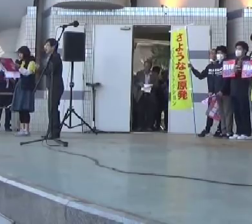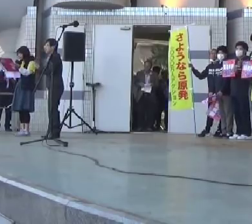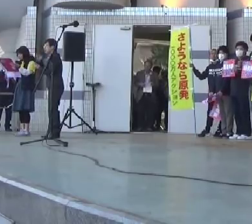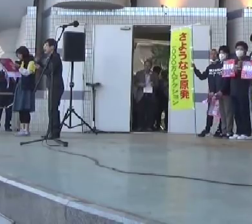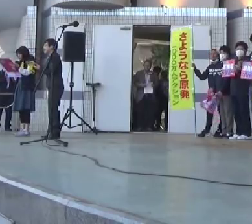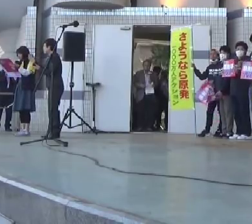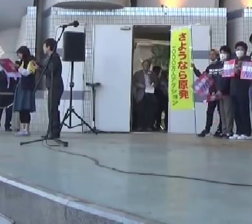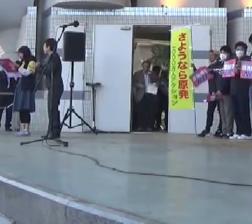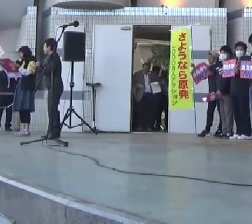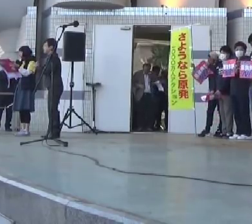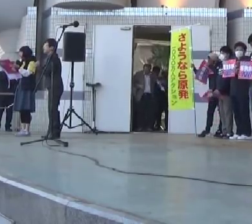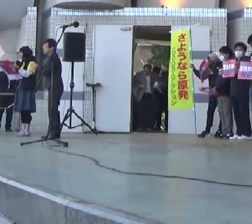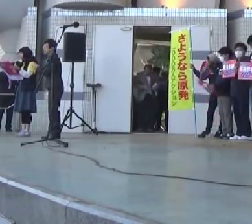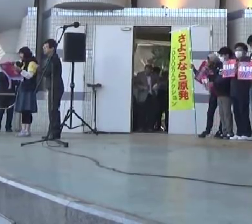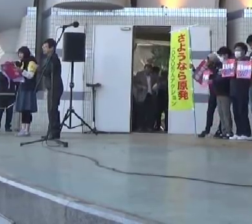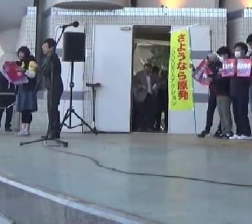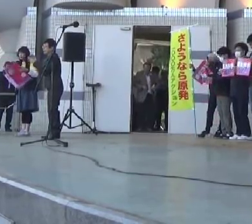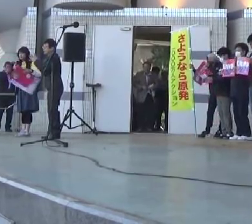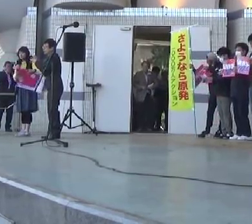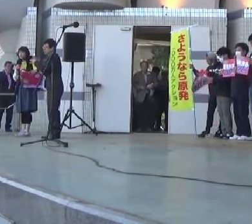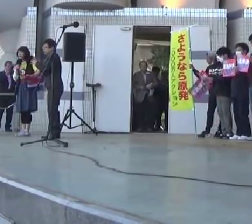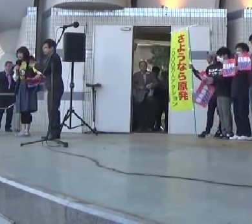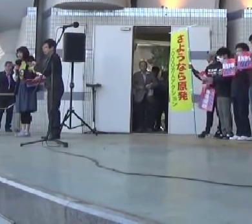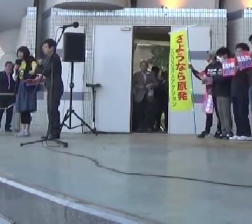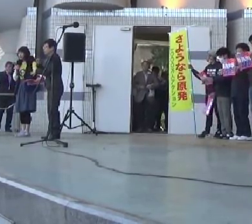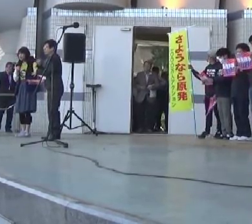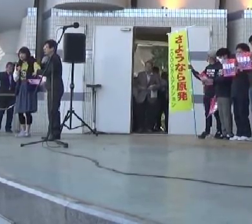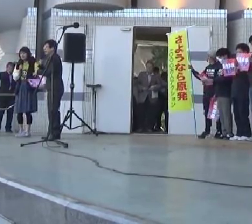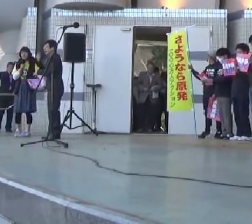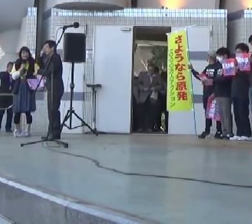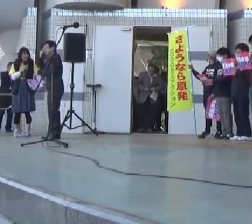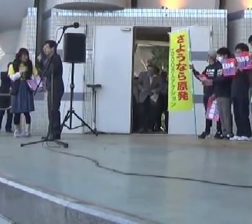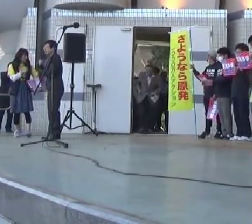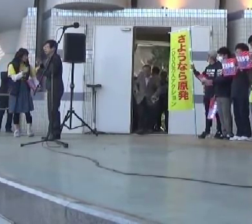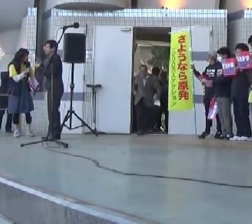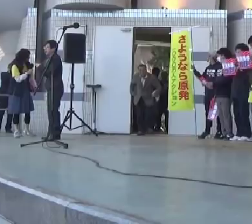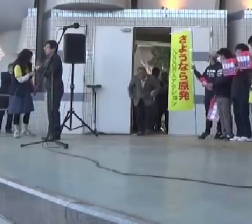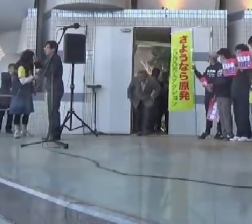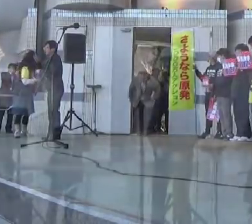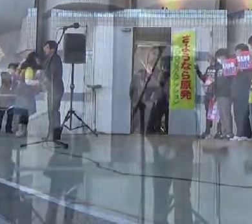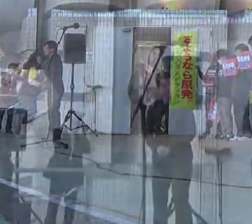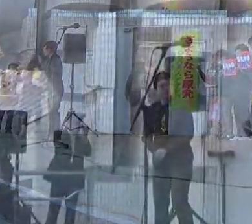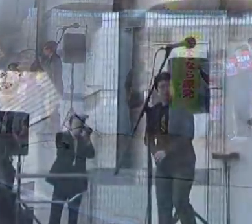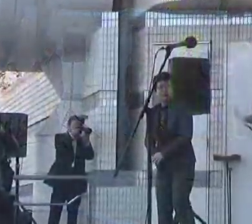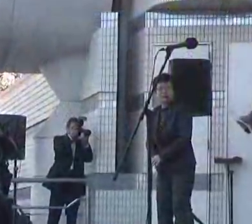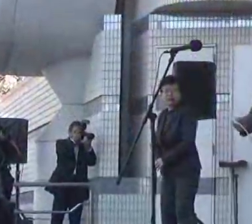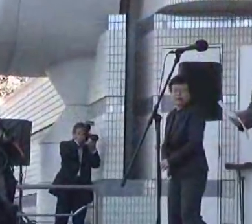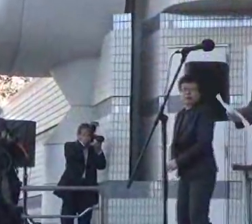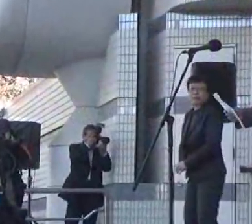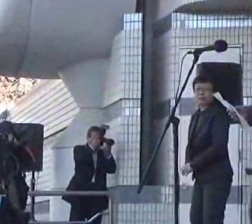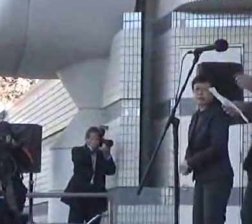この集会決議文の読み上げをしていきたいと思います。読み上げは井上さんです。お願いします